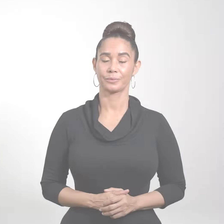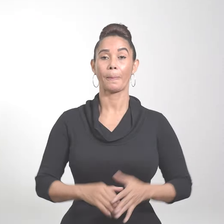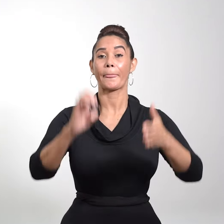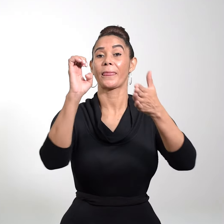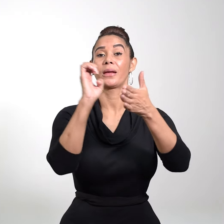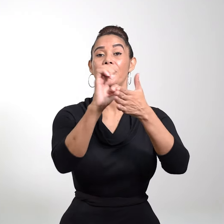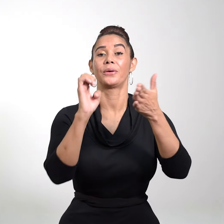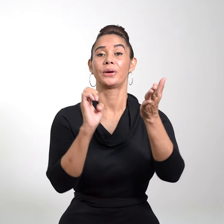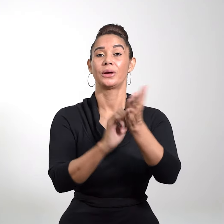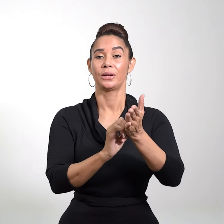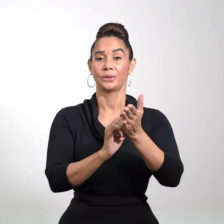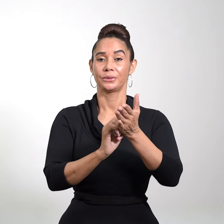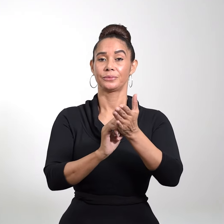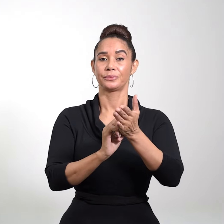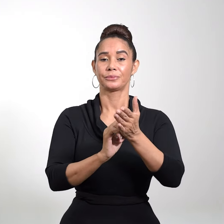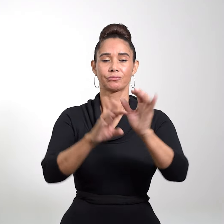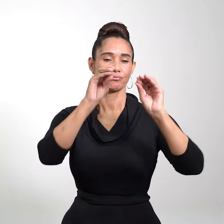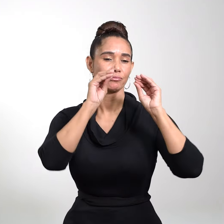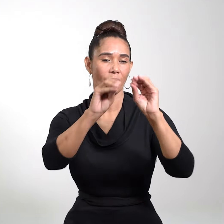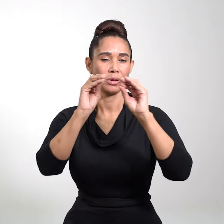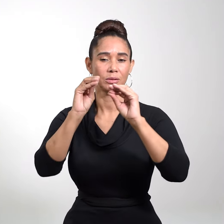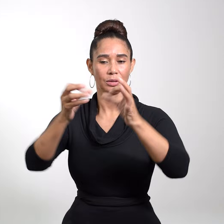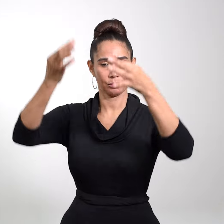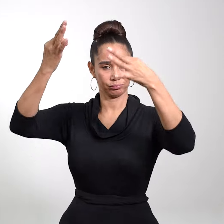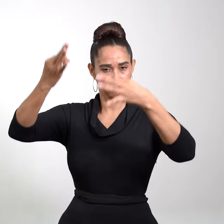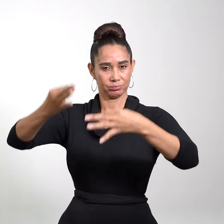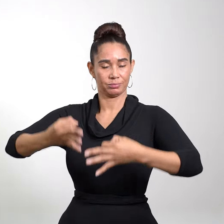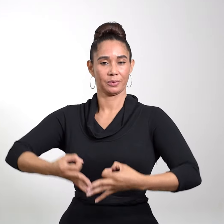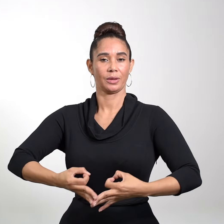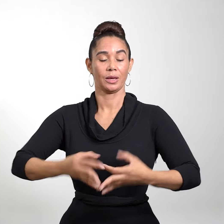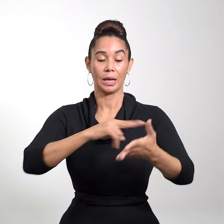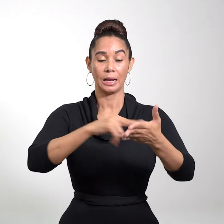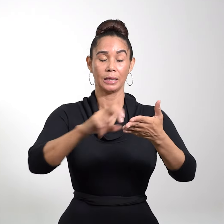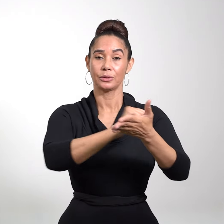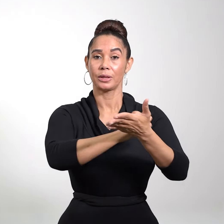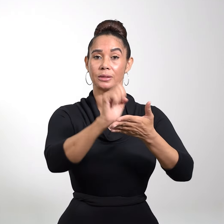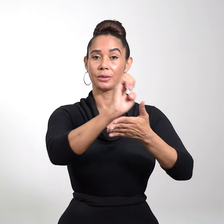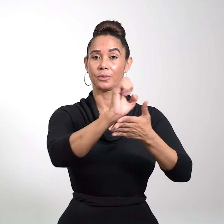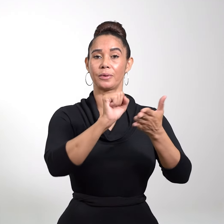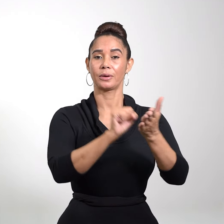Evangelio. Enseñaba con autoridad. Lectura del Santo Evangelio según San